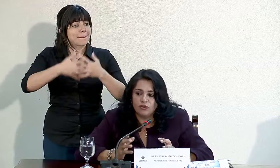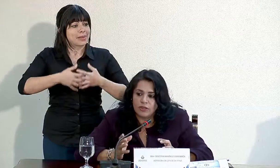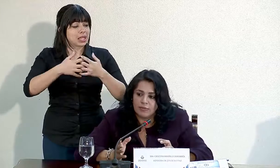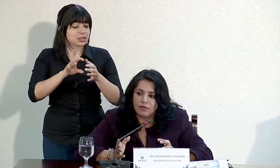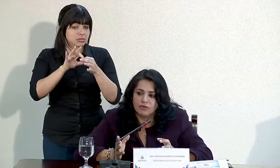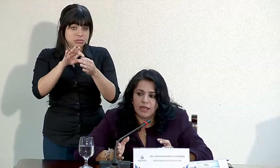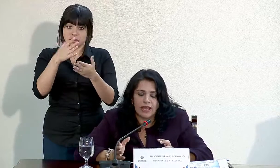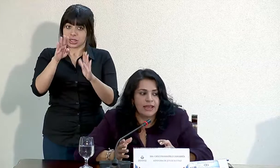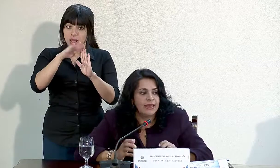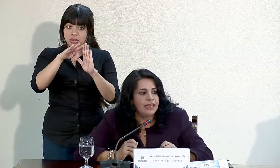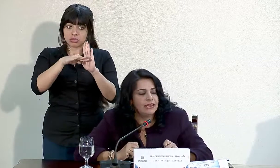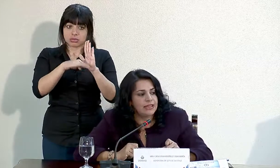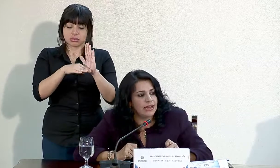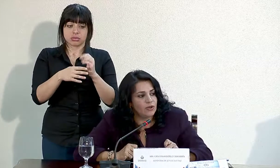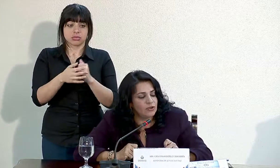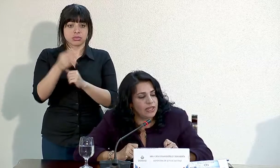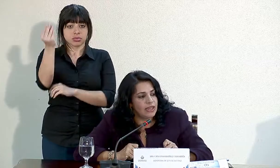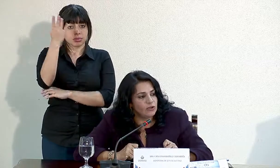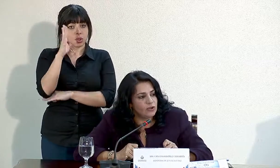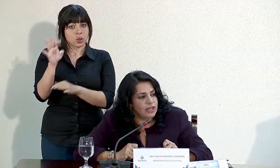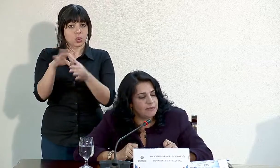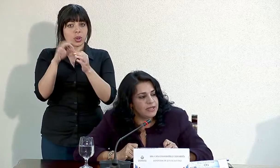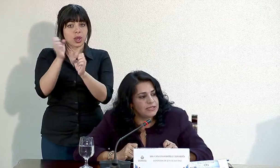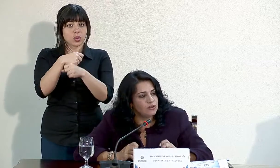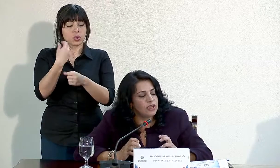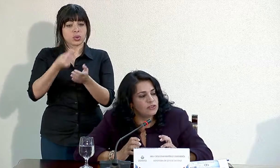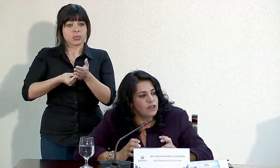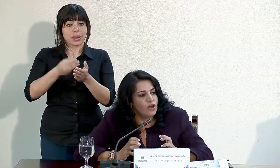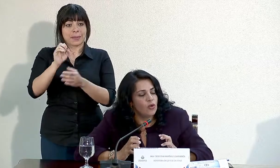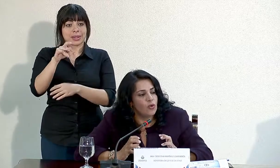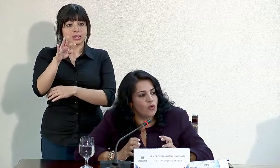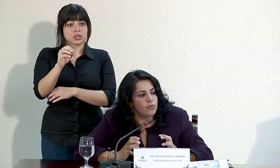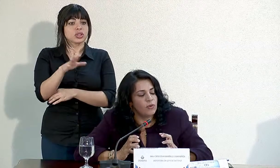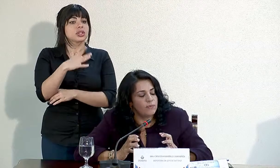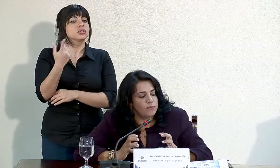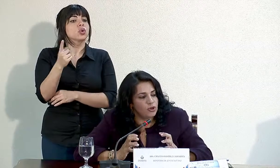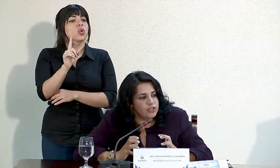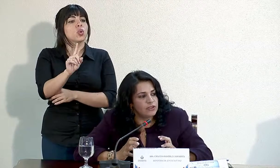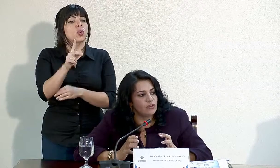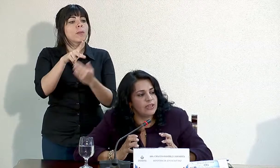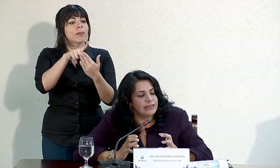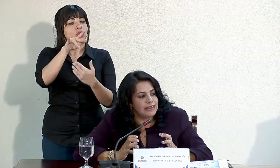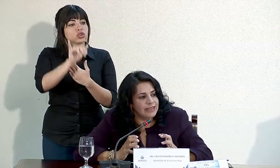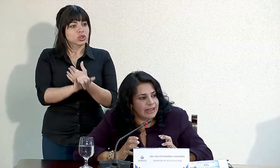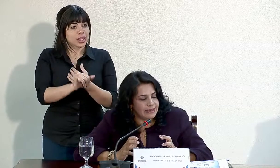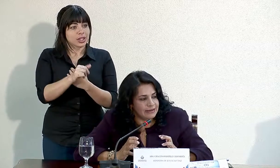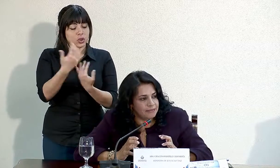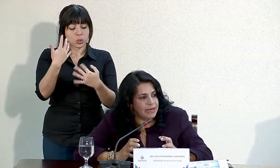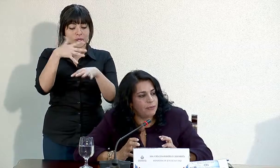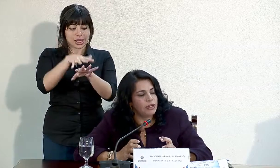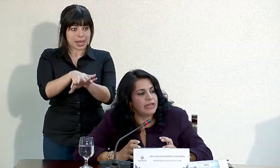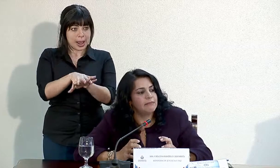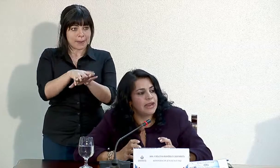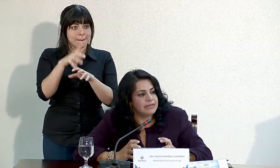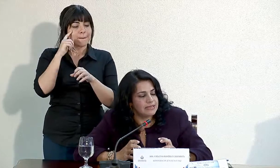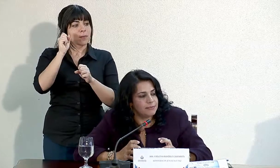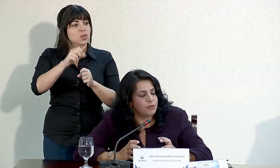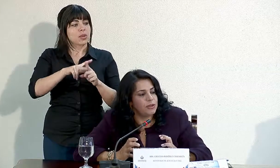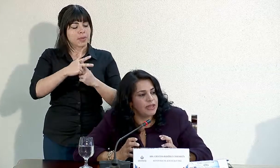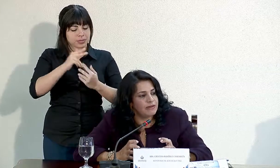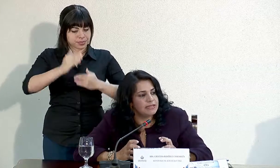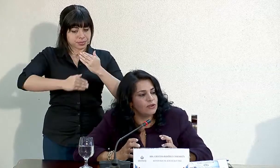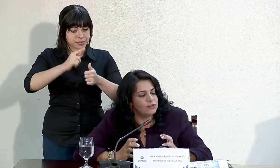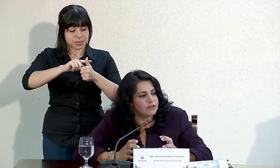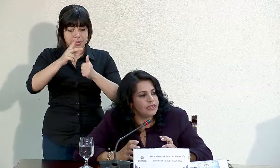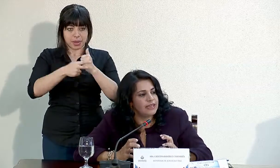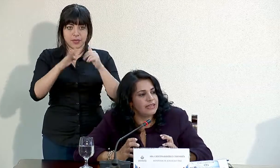según los términos que ha indicado la Unidad Ejecutora del Empréstito, es un proyecto integral para poner en marcha por